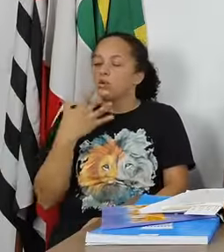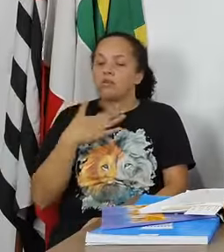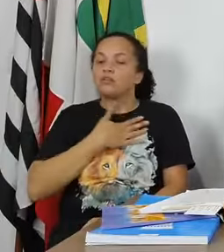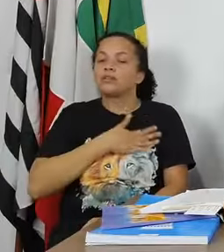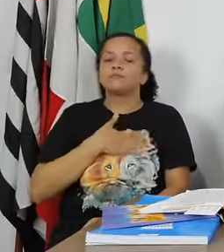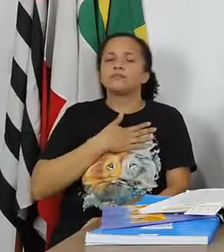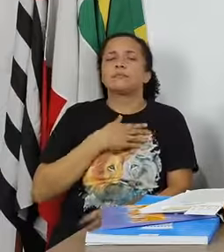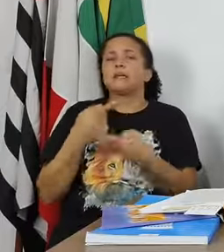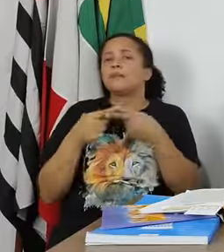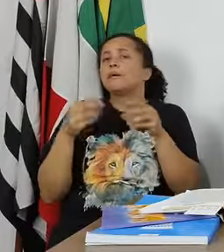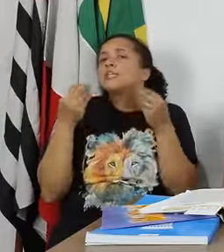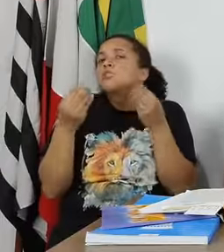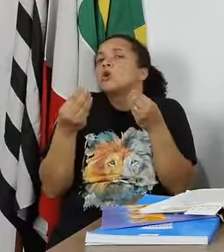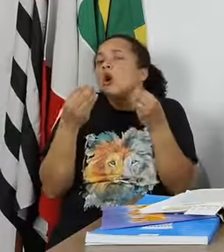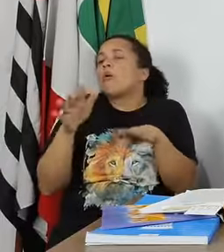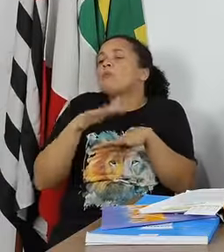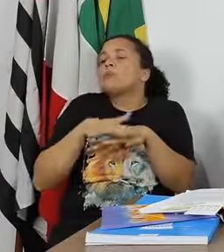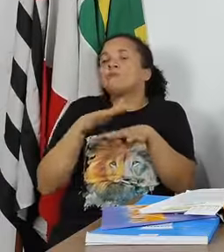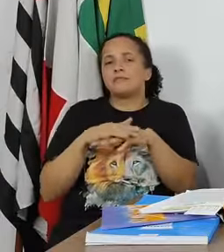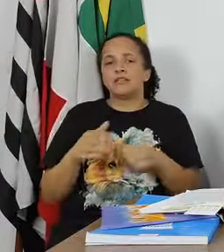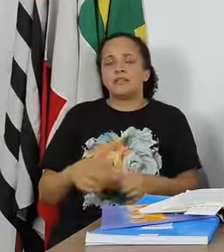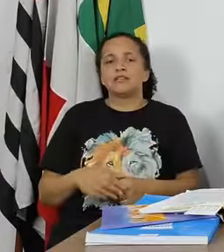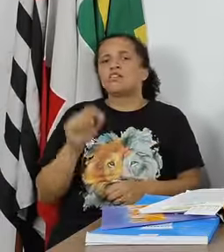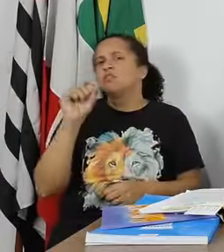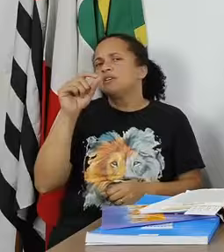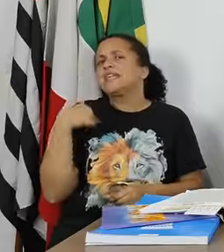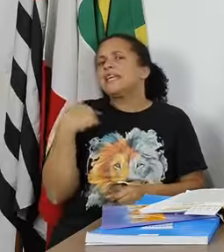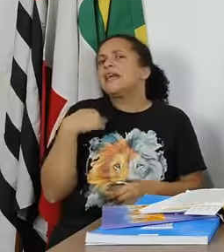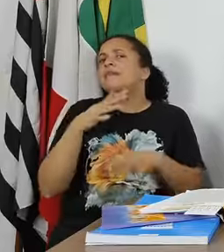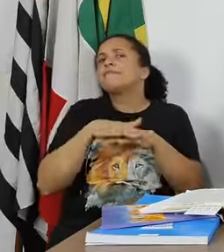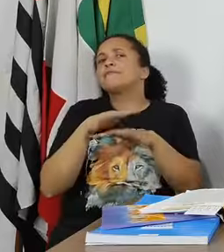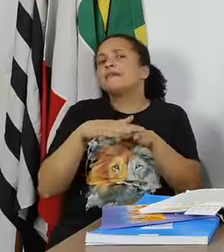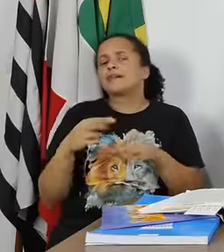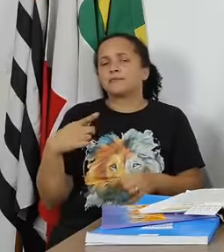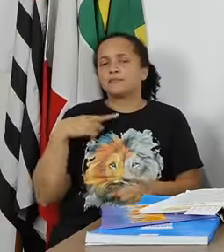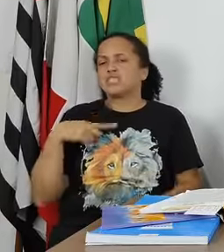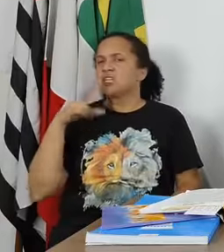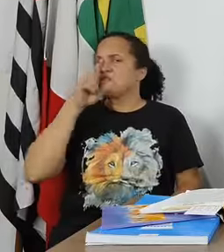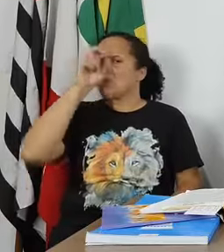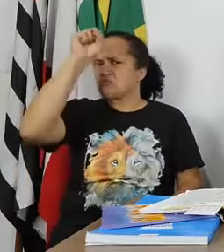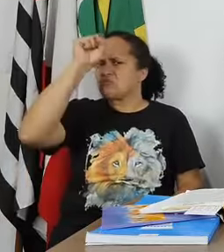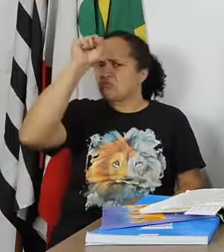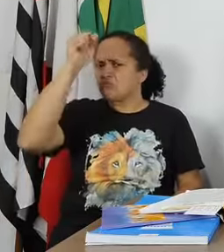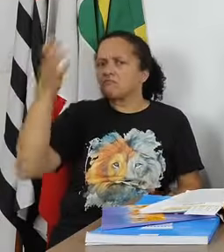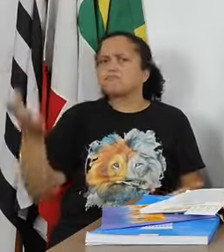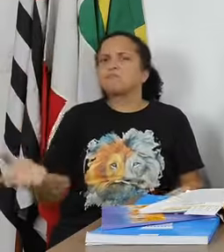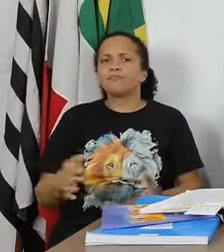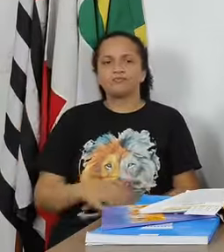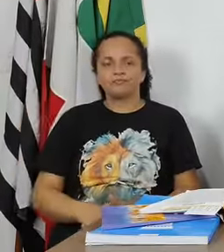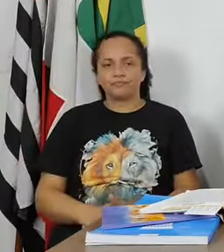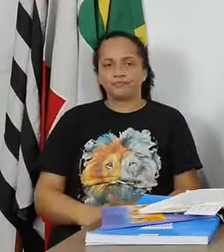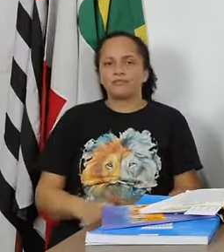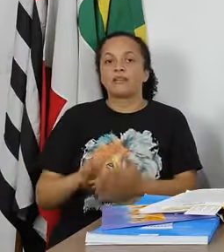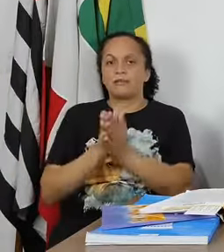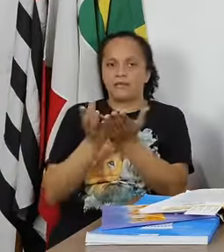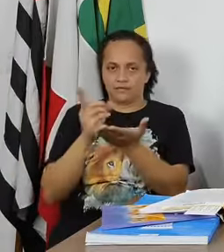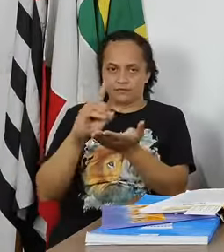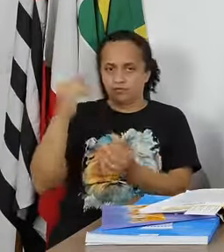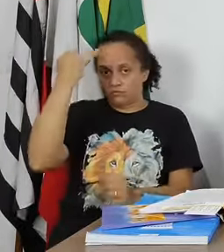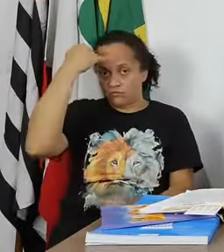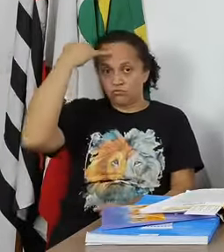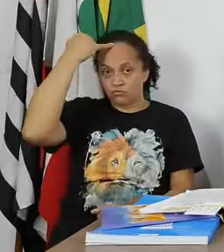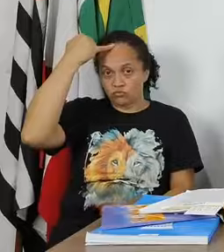que eu faço isso? Né? O que eu faço para manter isso, para me fortalecer nisso? Judas